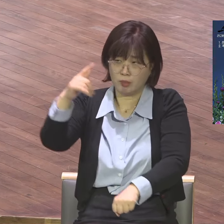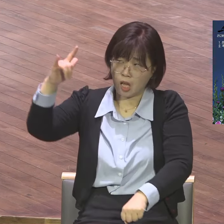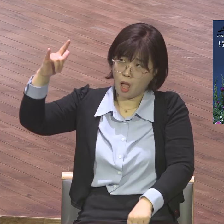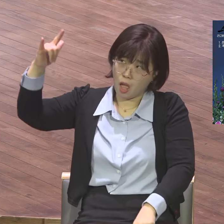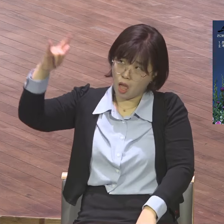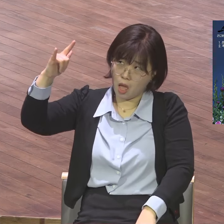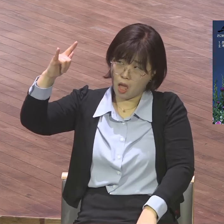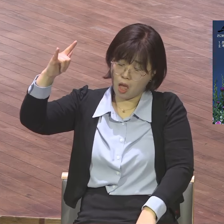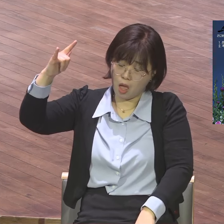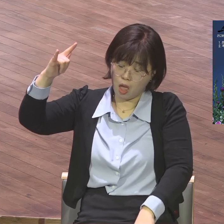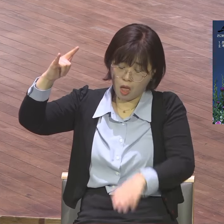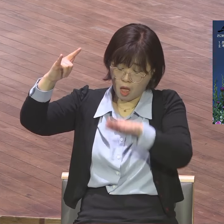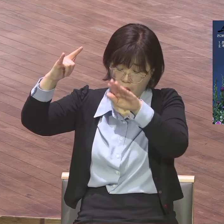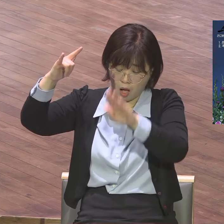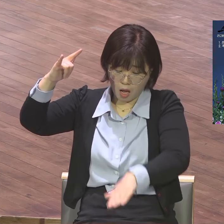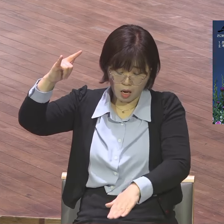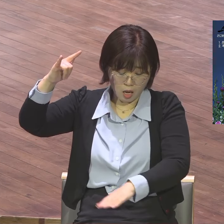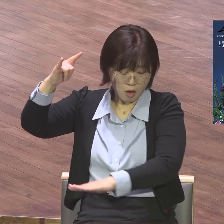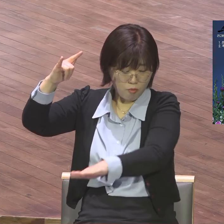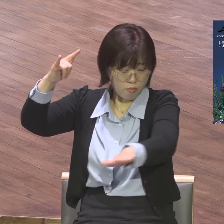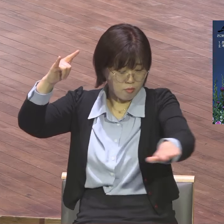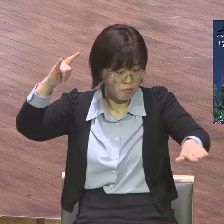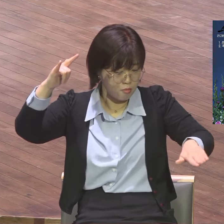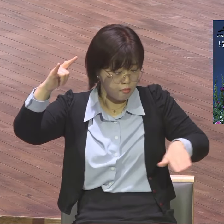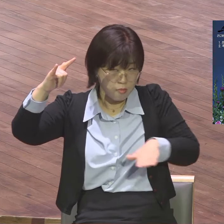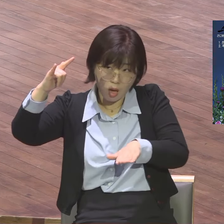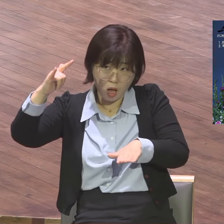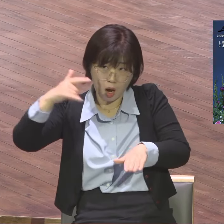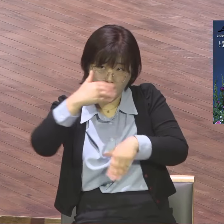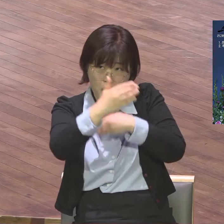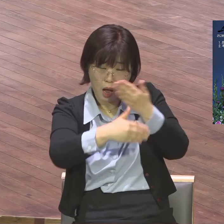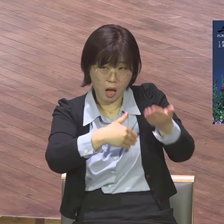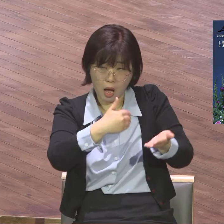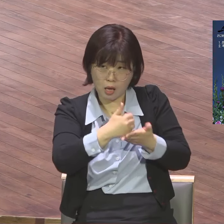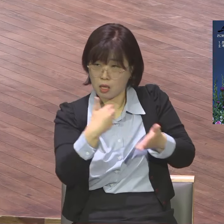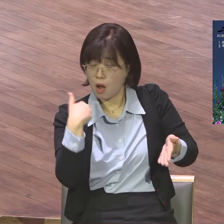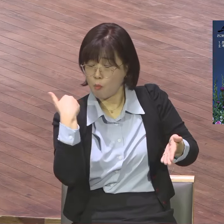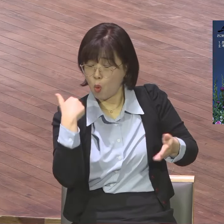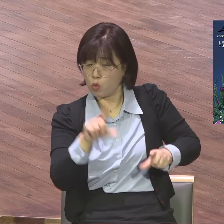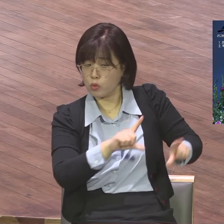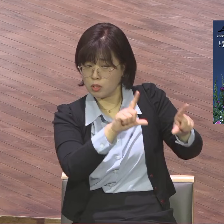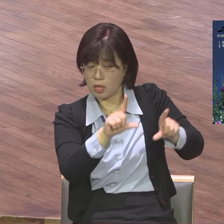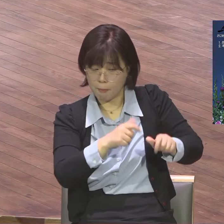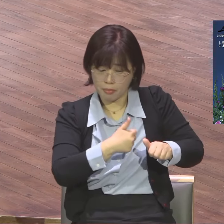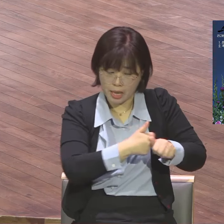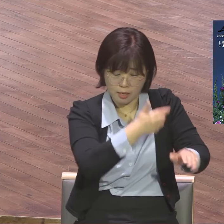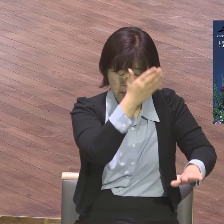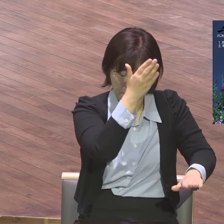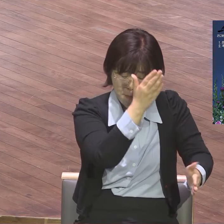위에 새로운 세계, 새로운 삶을 살 수 있는 눈을 열어라.